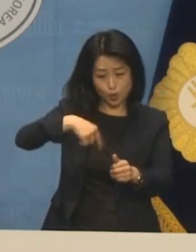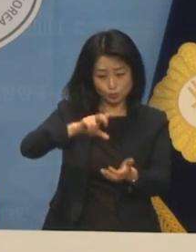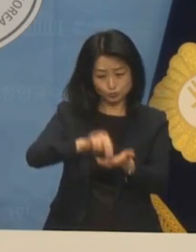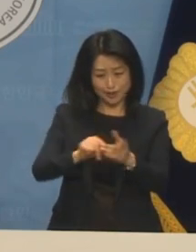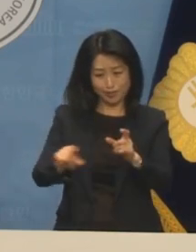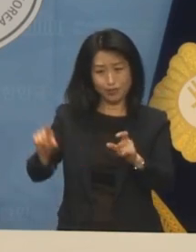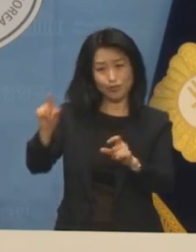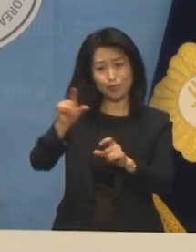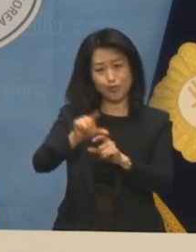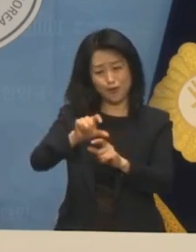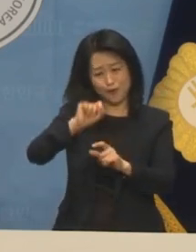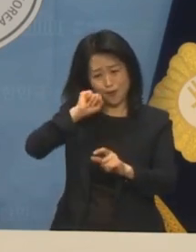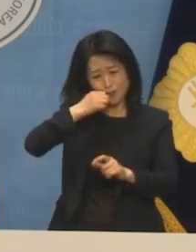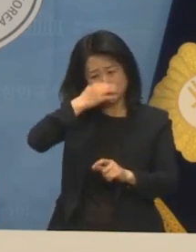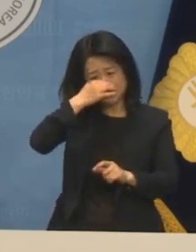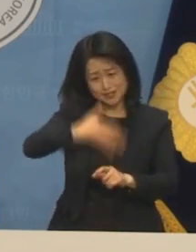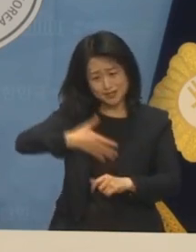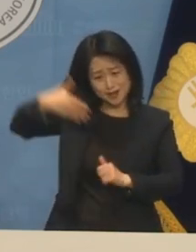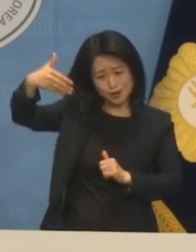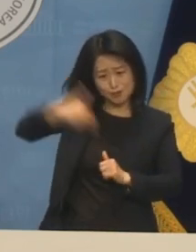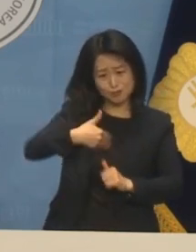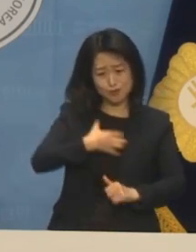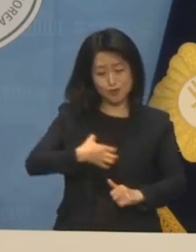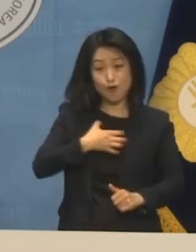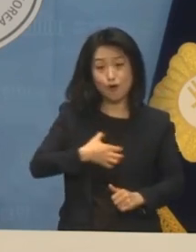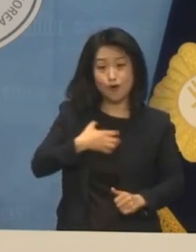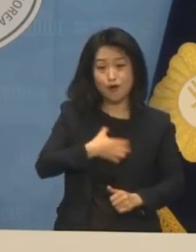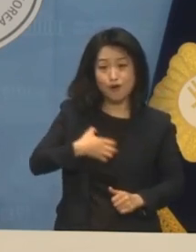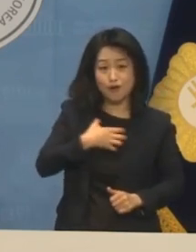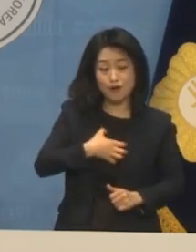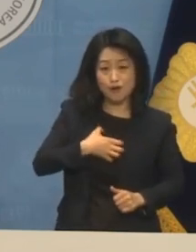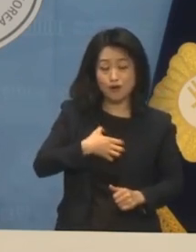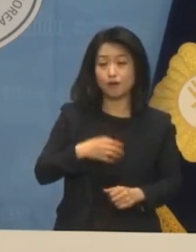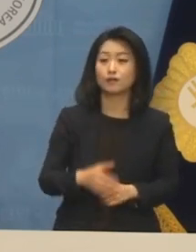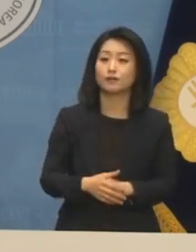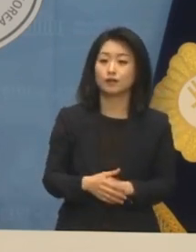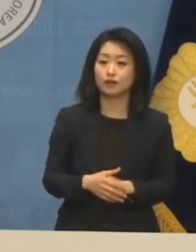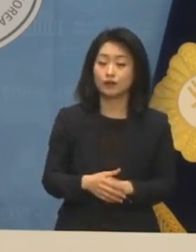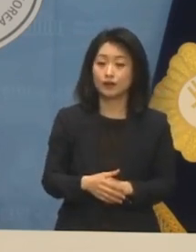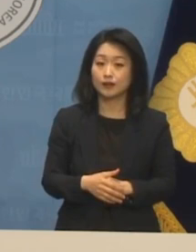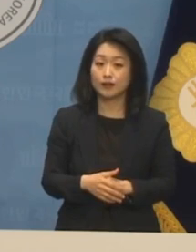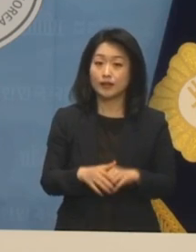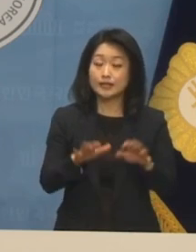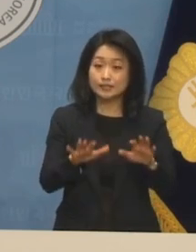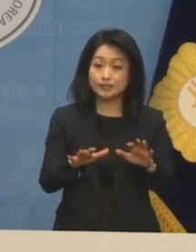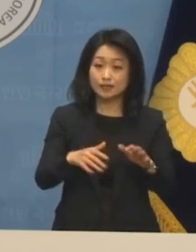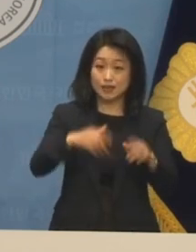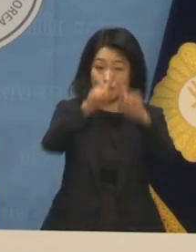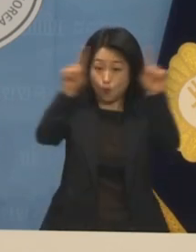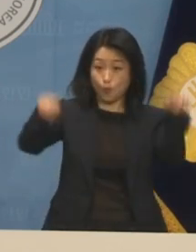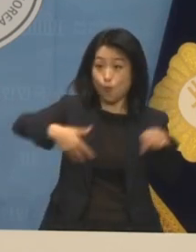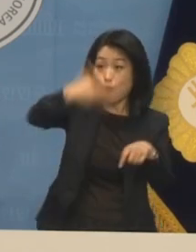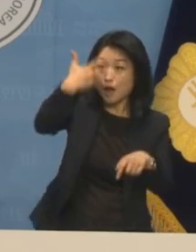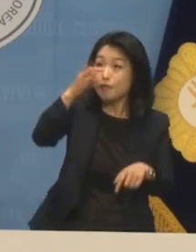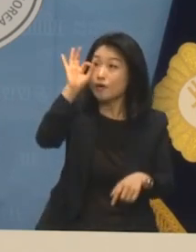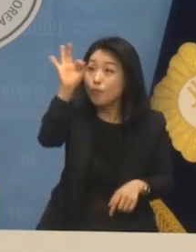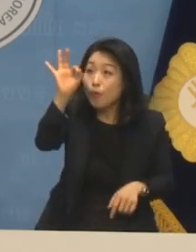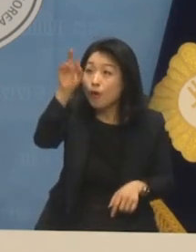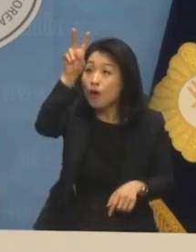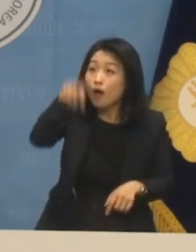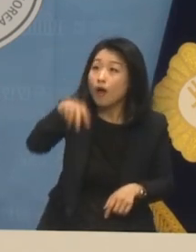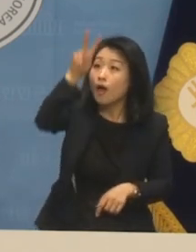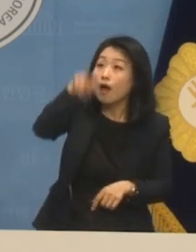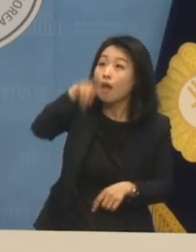더 어렵게 만드는 거 아니야? 요한 하리가 쓴 도둑맞은 집중력을 보면 화면을 통한 읽기가